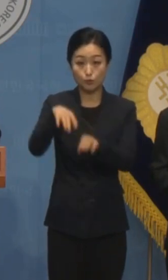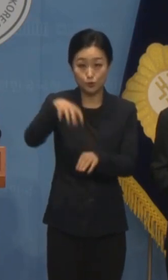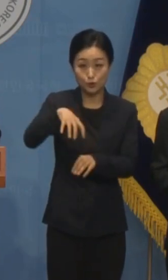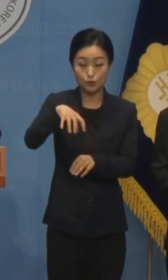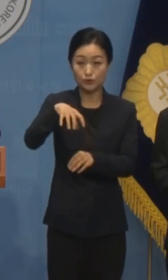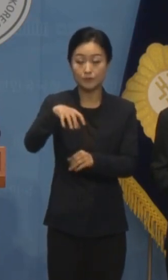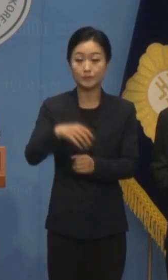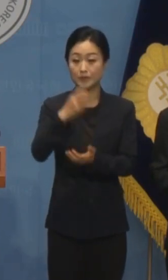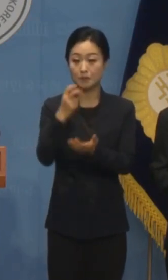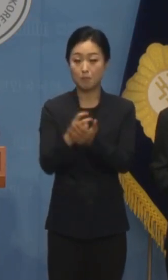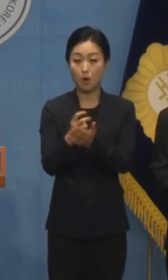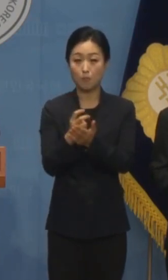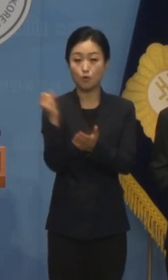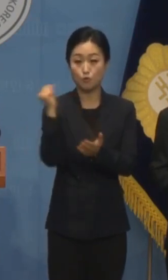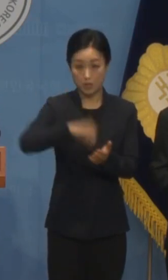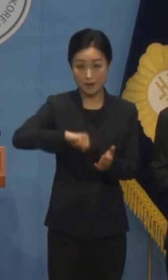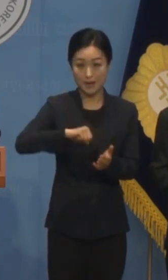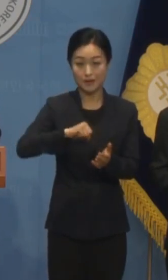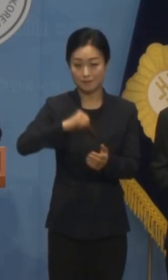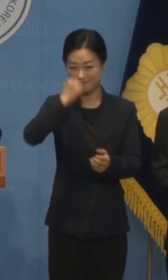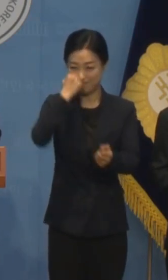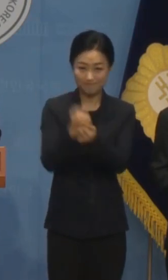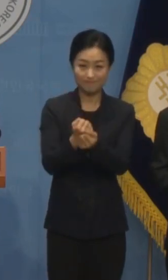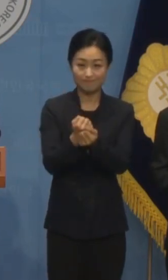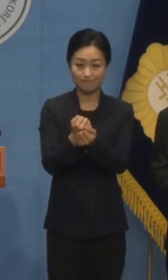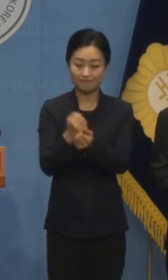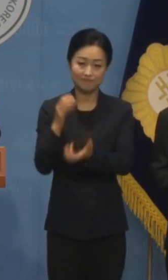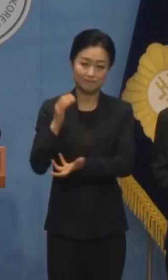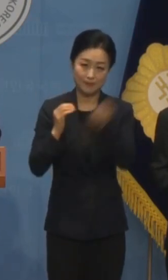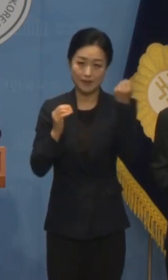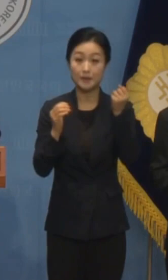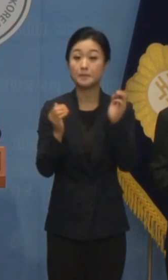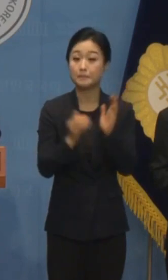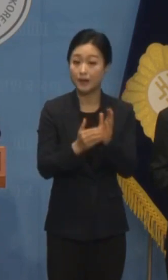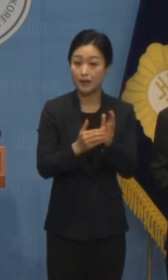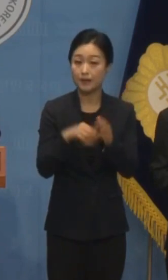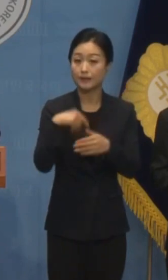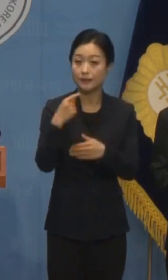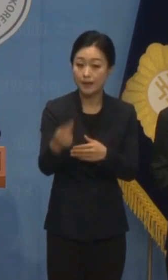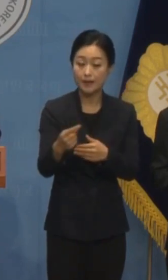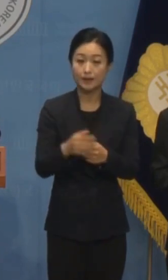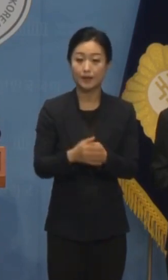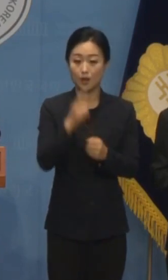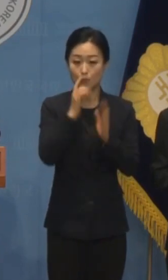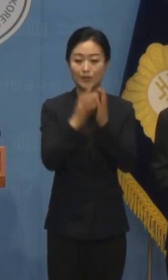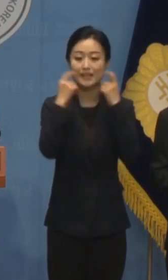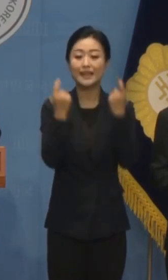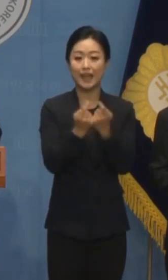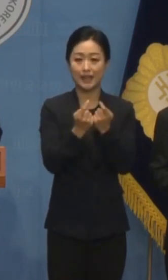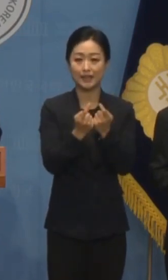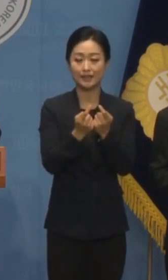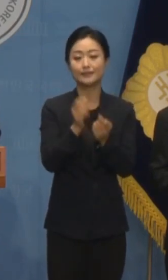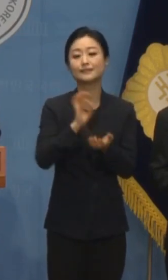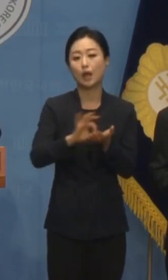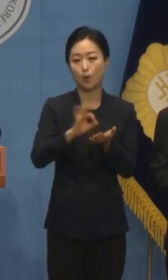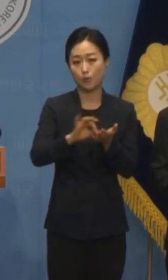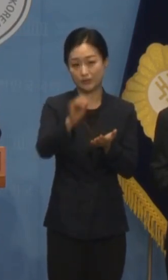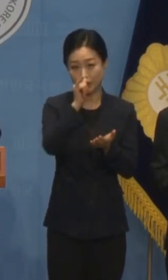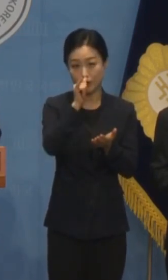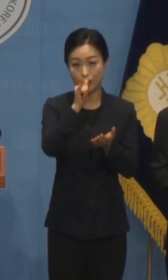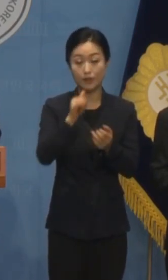법과 규정을 어겨가며 사실상 강탈했습니다. 그 후 자신의 관사로 쓰고 있습니다. 그